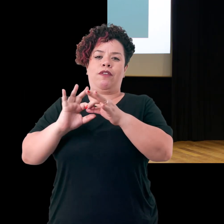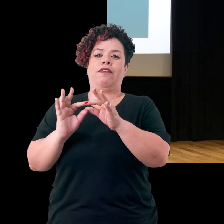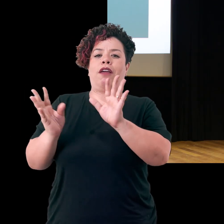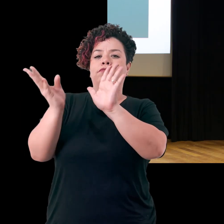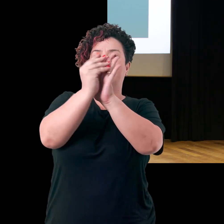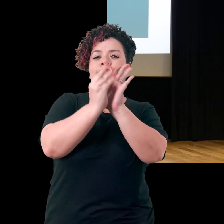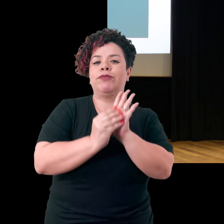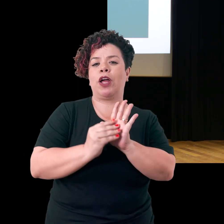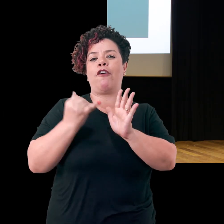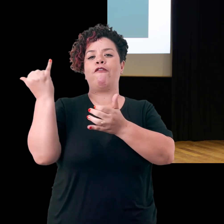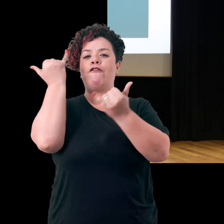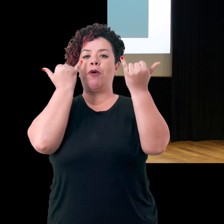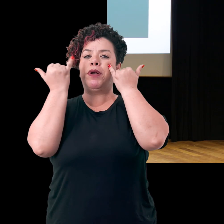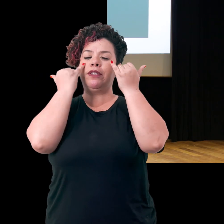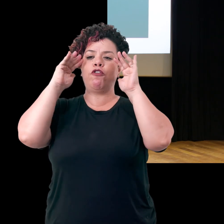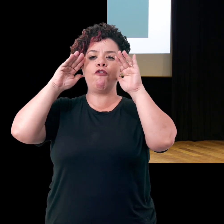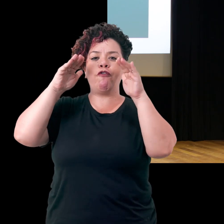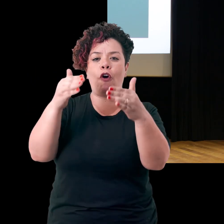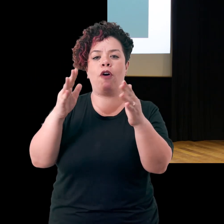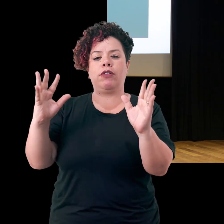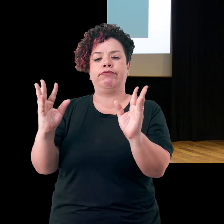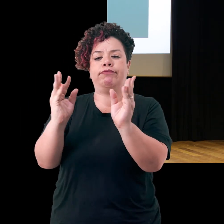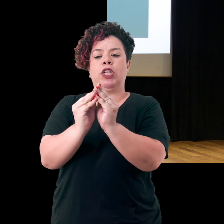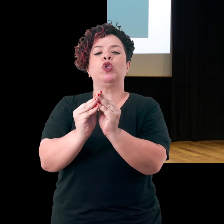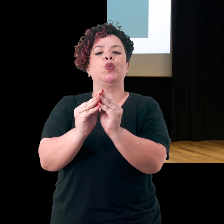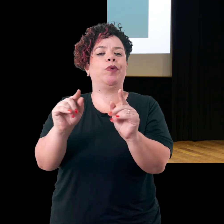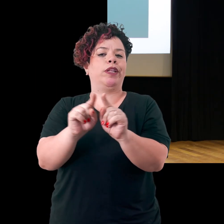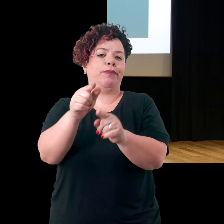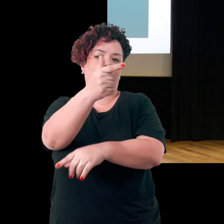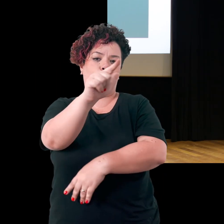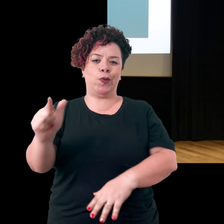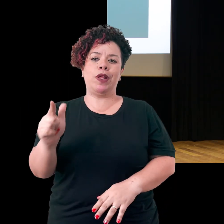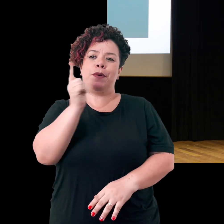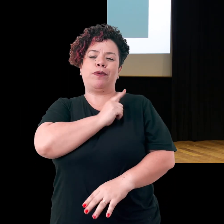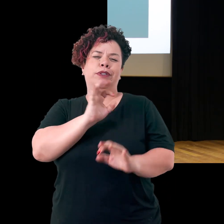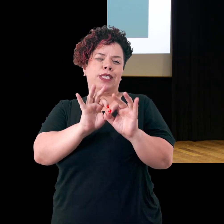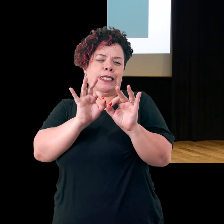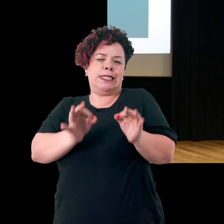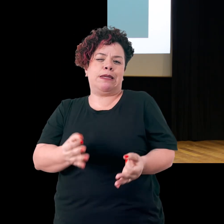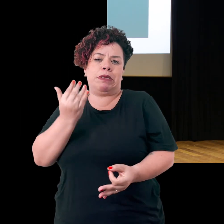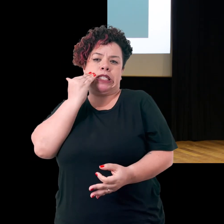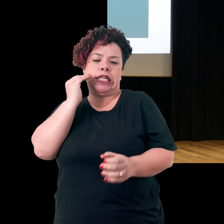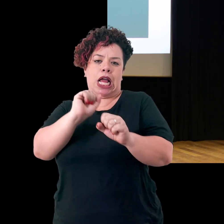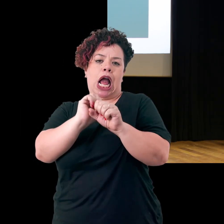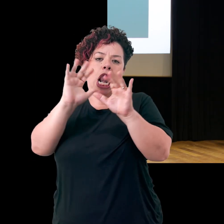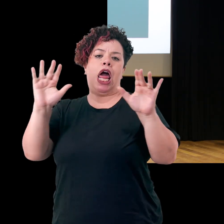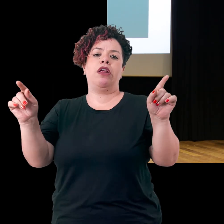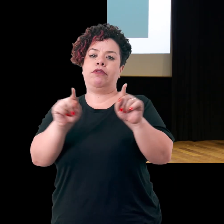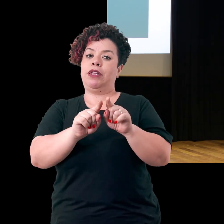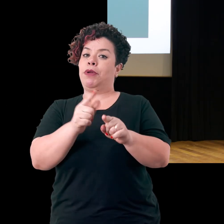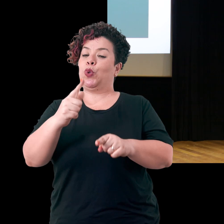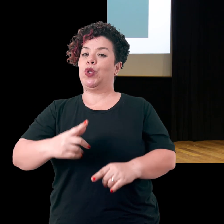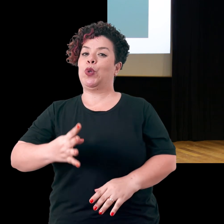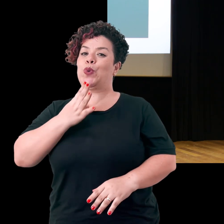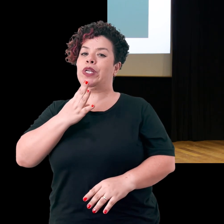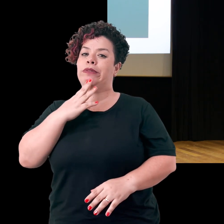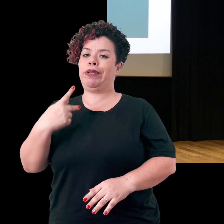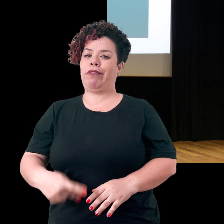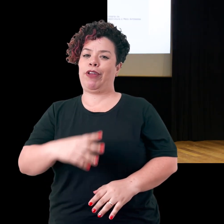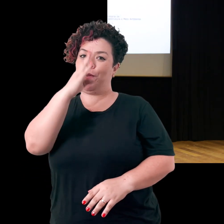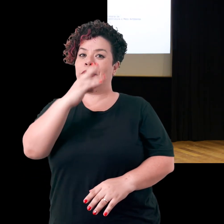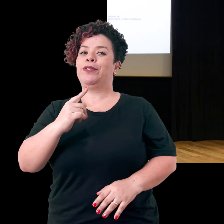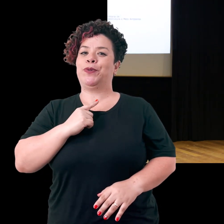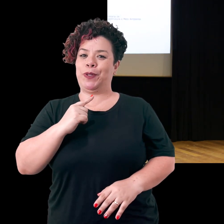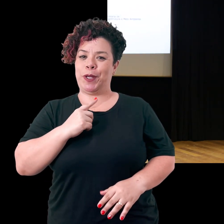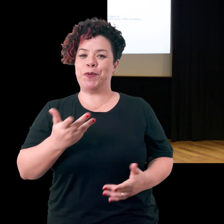unificado, né, de uma forma mais direcionada e simples, né, e congregada a toda essa quantidade de conhecimento que o Brasil vem